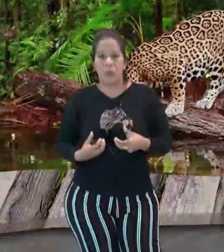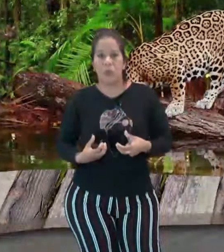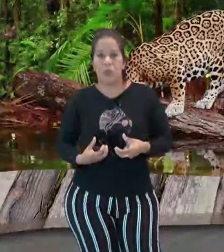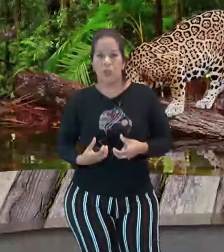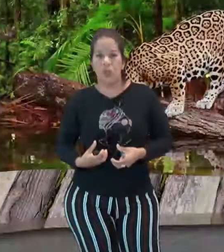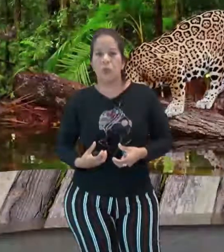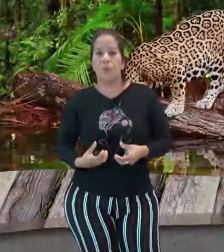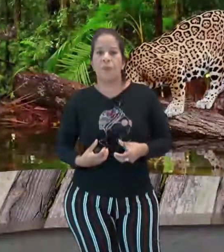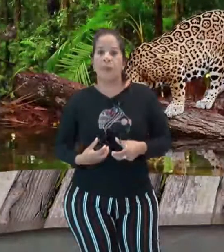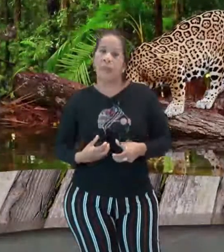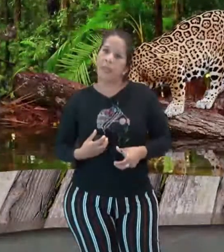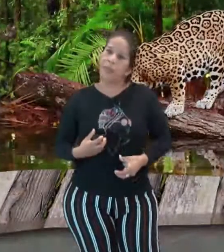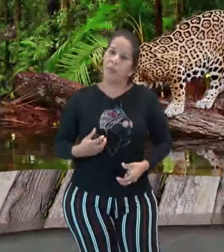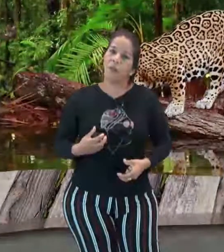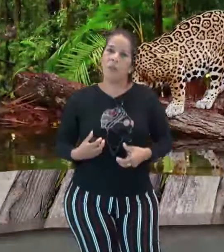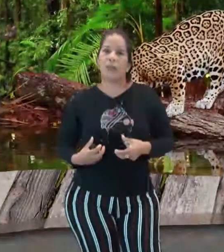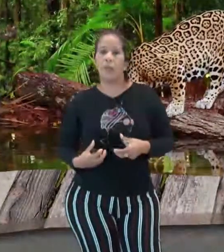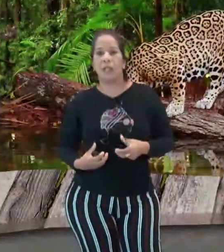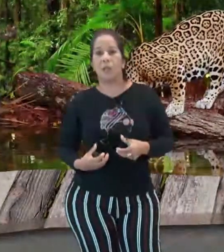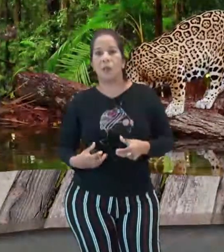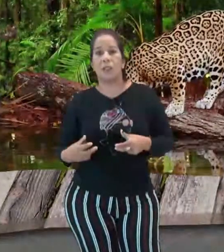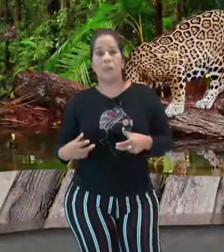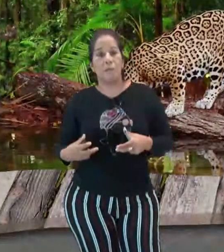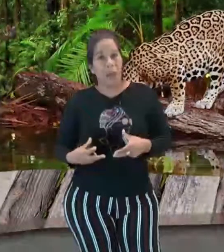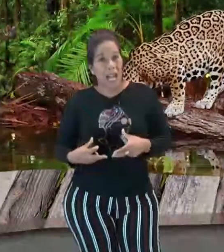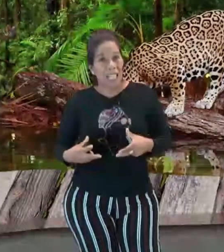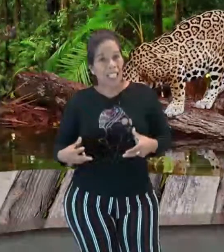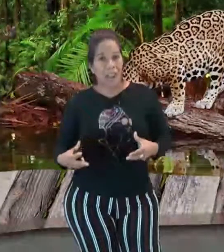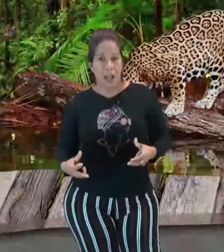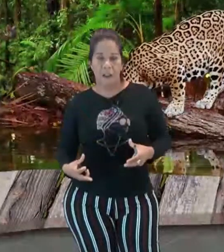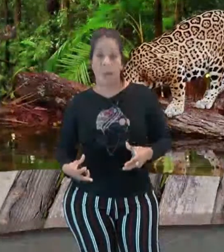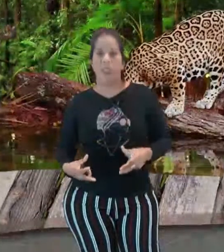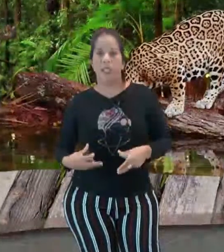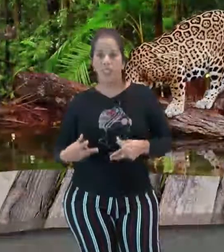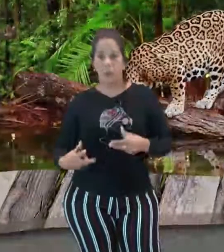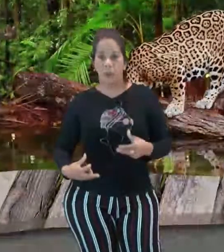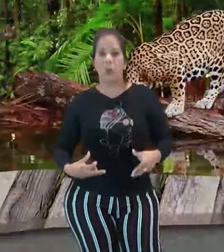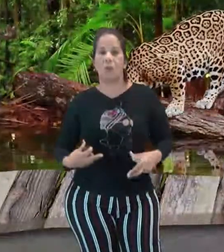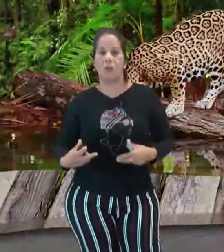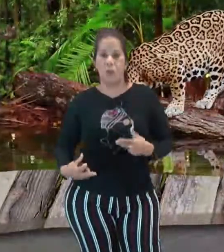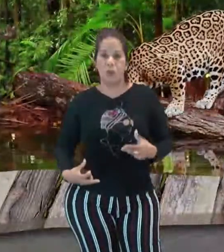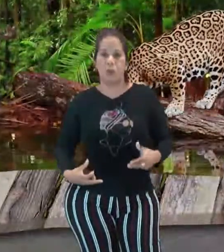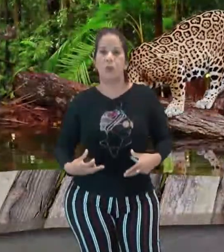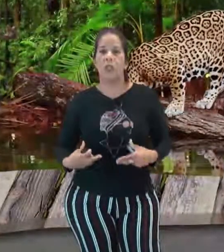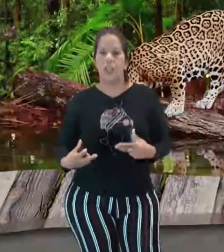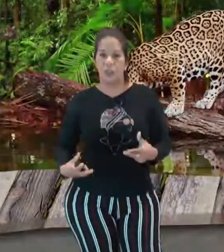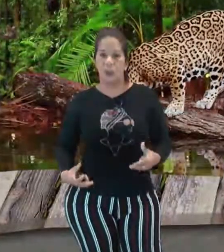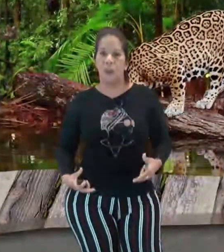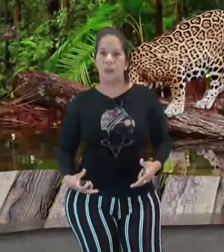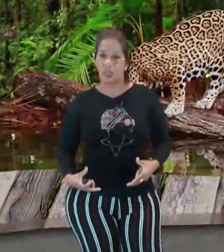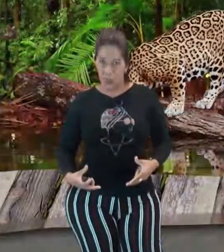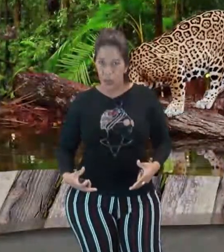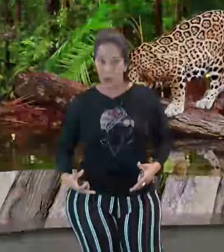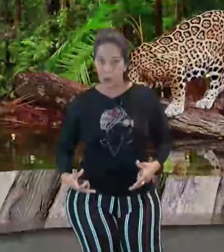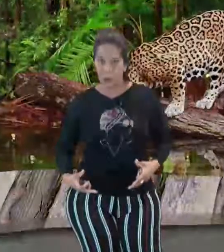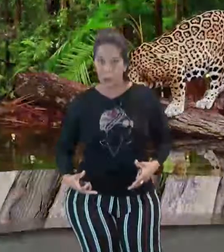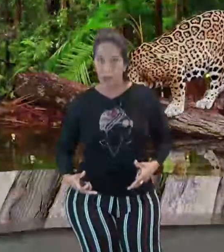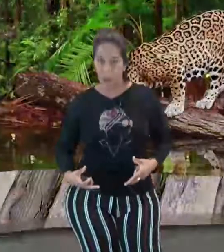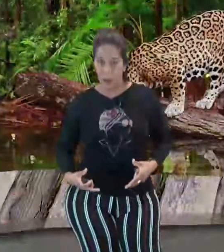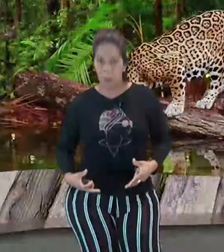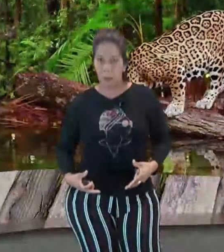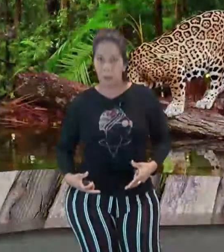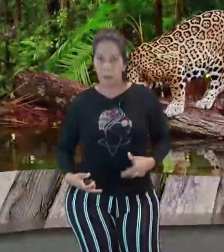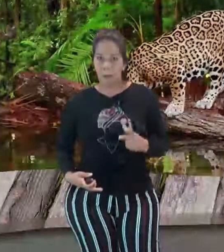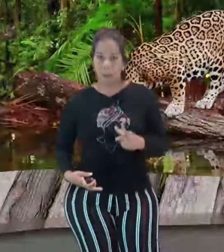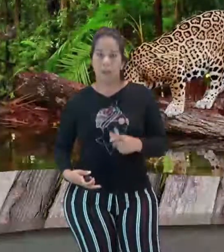dentro dos testículos precisam estar numa temperatura agradável para que a sua produção continue de forma satisfatória.